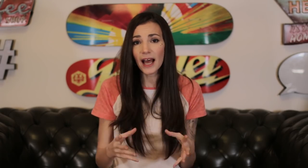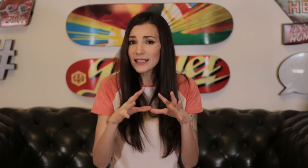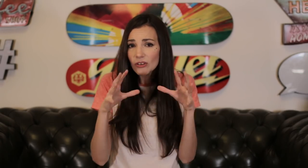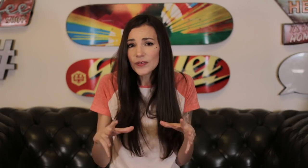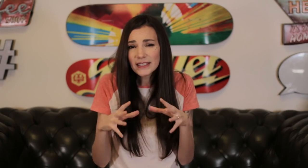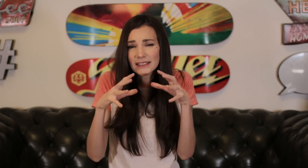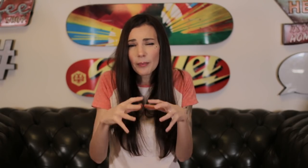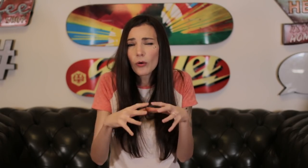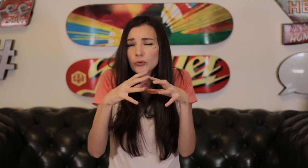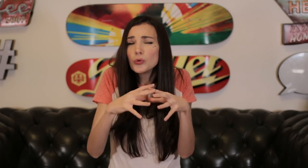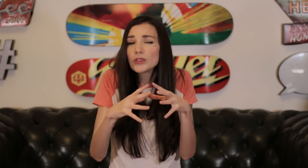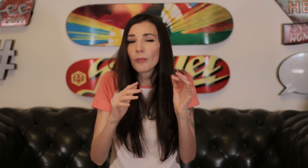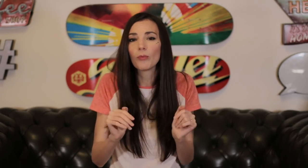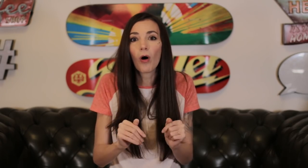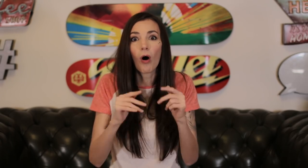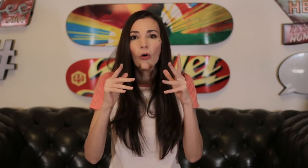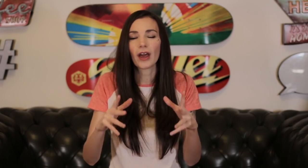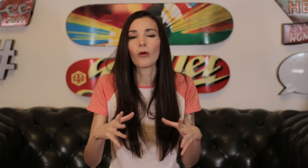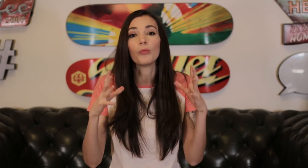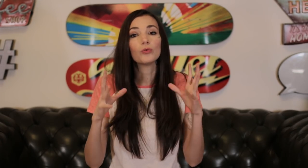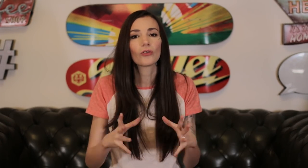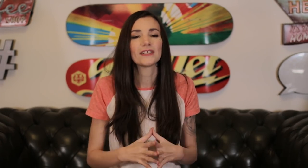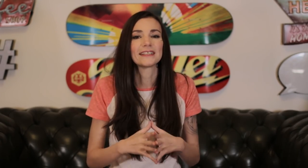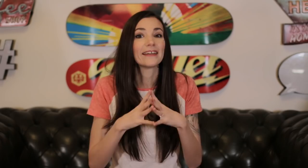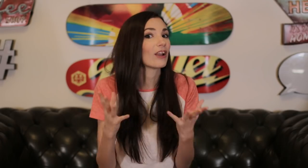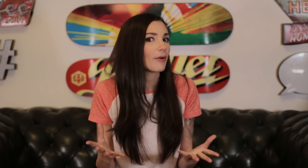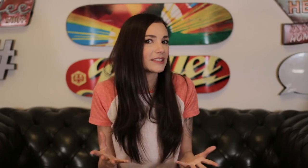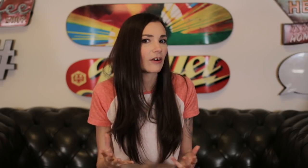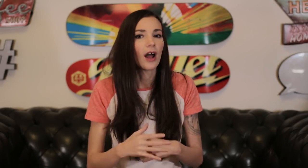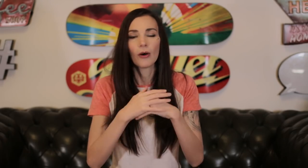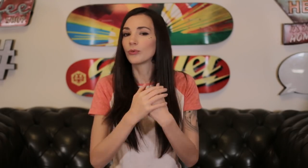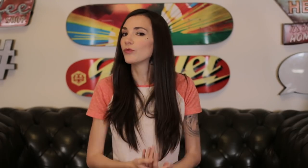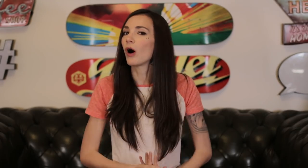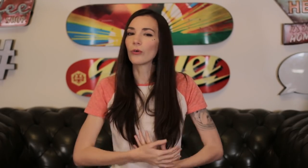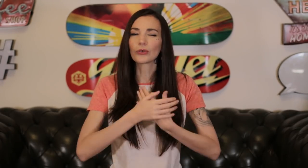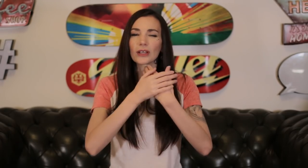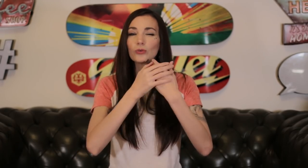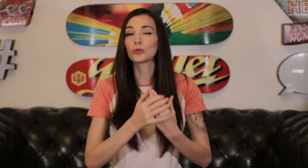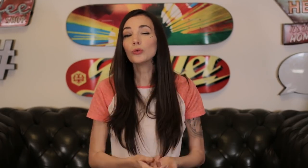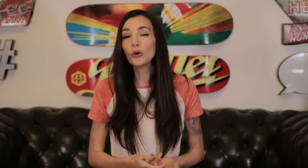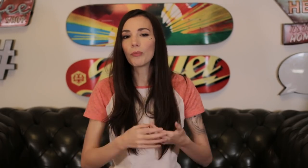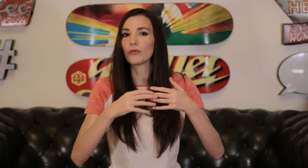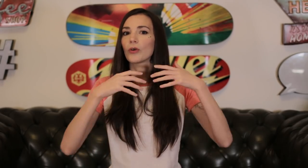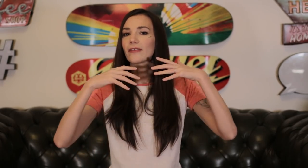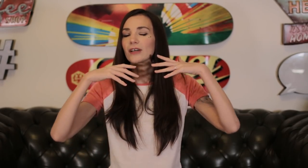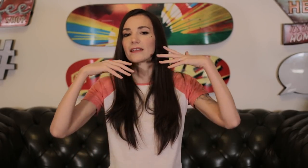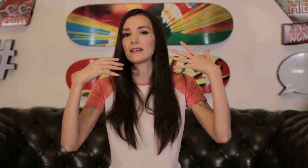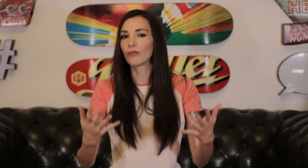les transferts, ça s'apprend tout simplement en regardant beaucoup de langue des signes et en la pratiquant. Plus vous rencontrerez de sourds, plus vous regarderez